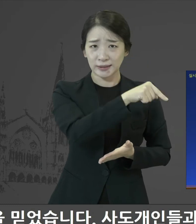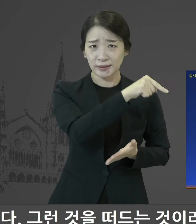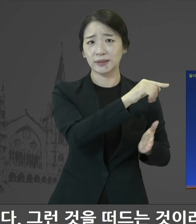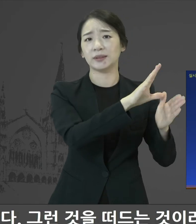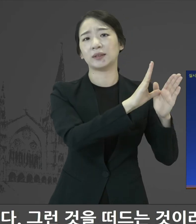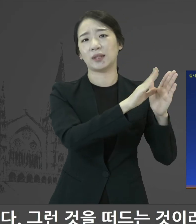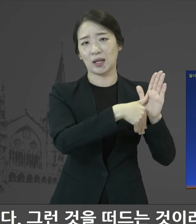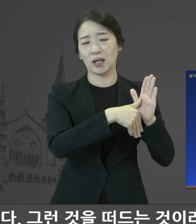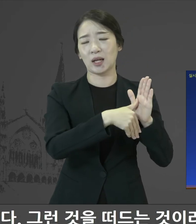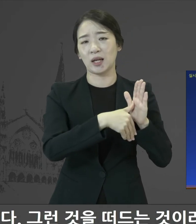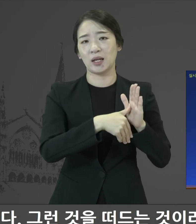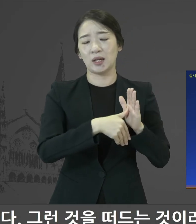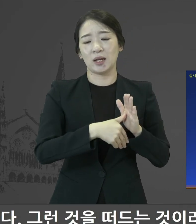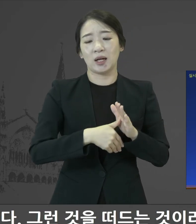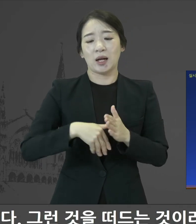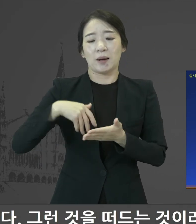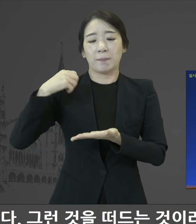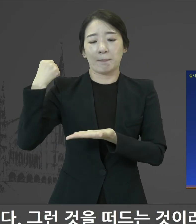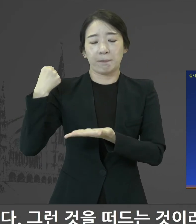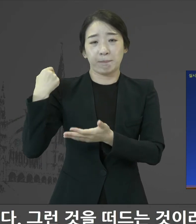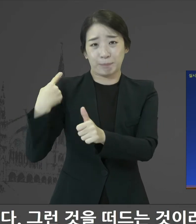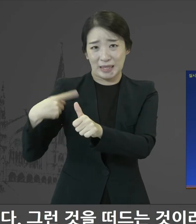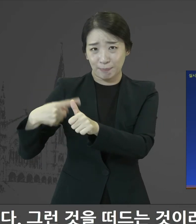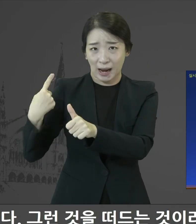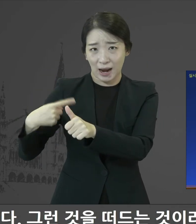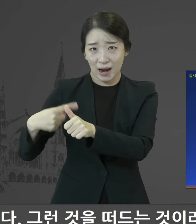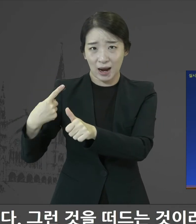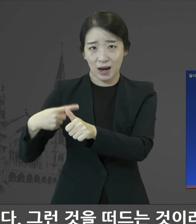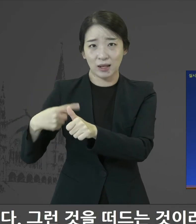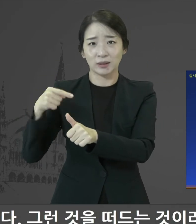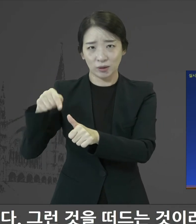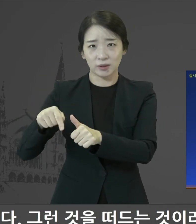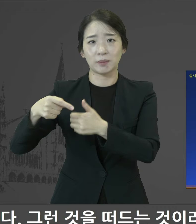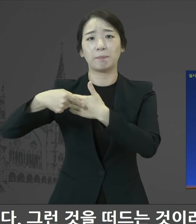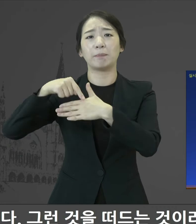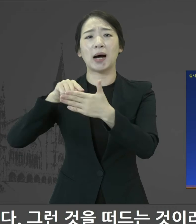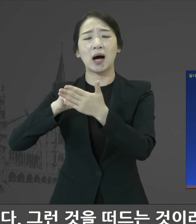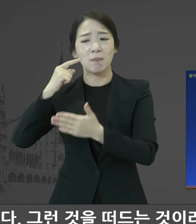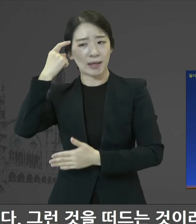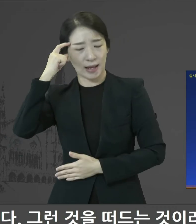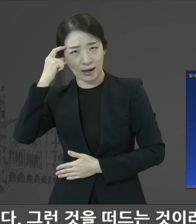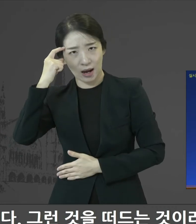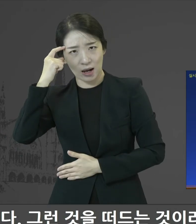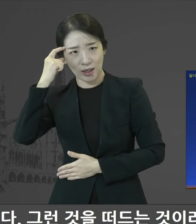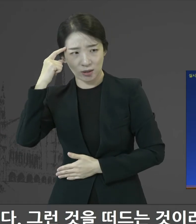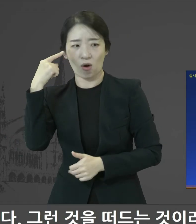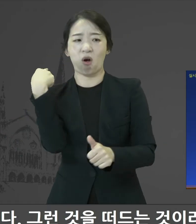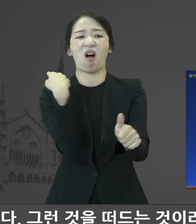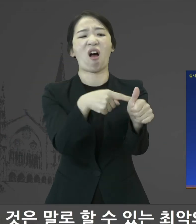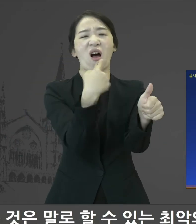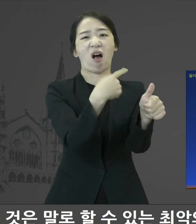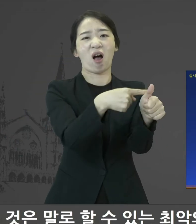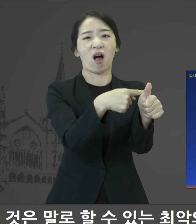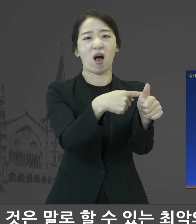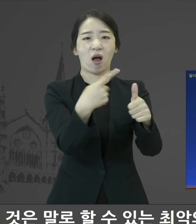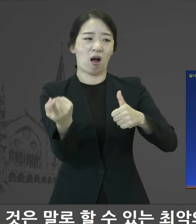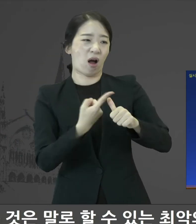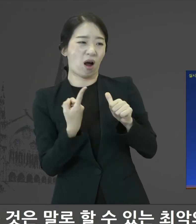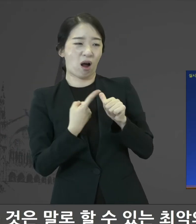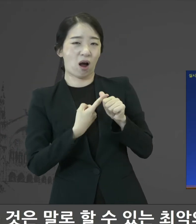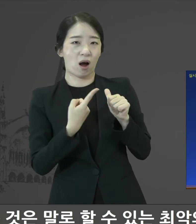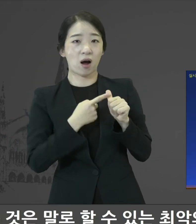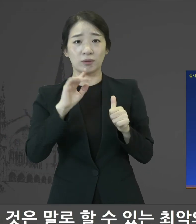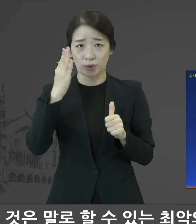비방하는 것은 말로 할 수 있는 최악의 언어입니다. 이는 반드시 마음의 생각에서 이 비방이 비롯된다 할 수 있습니다. 비방이 입에 있다는